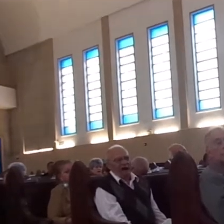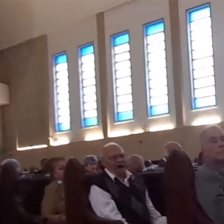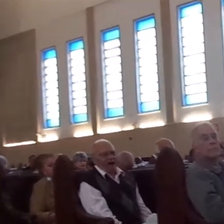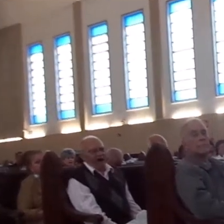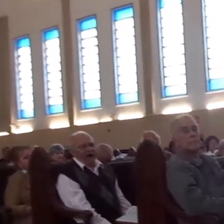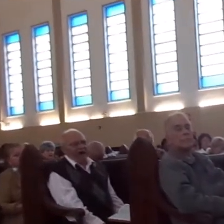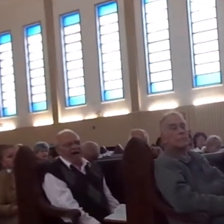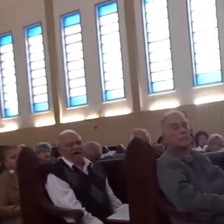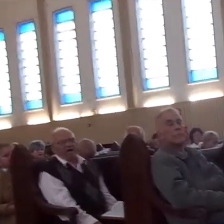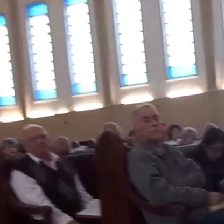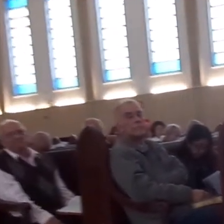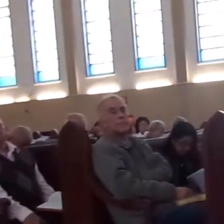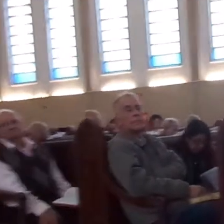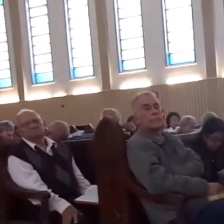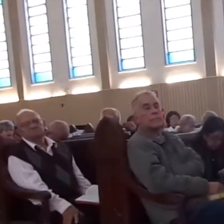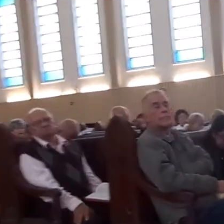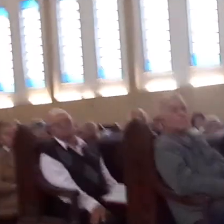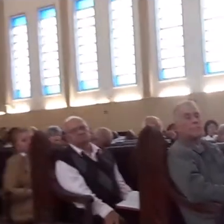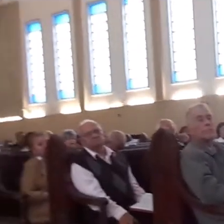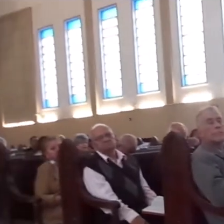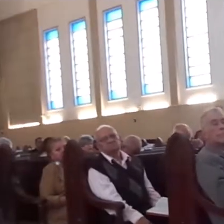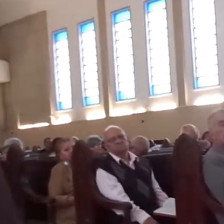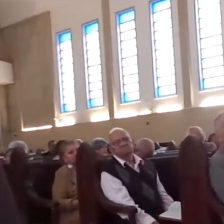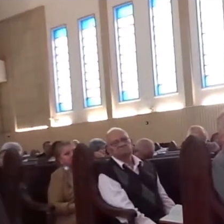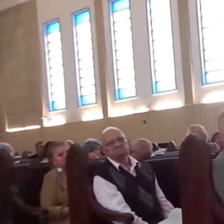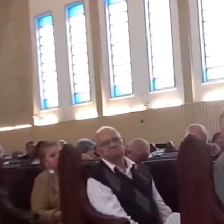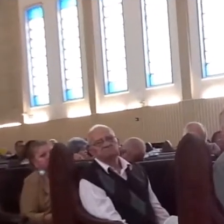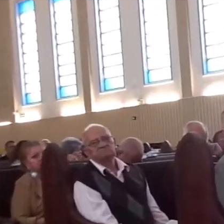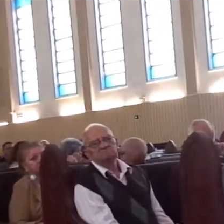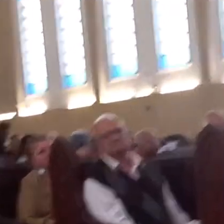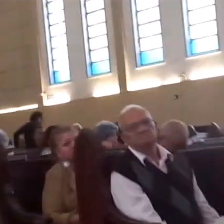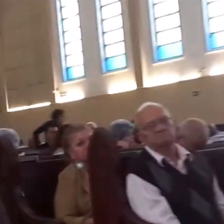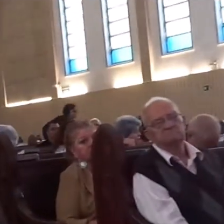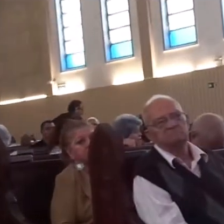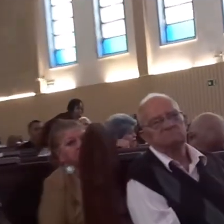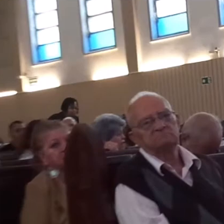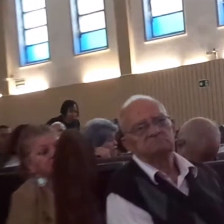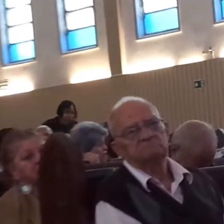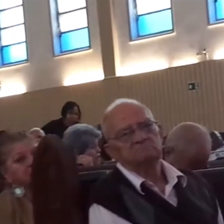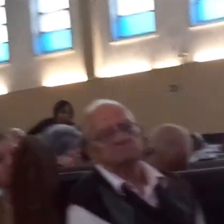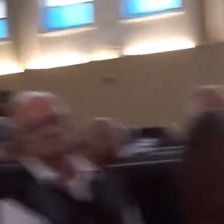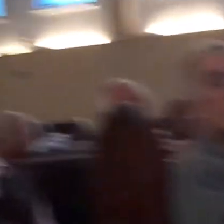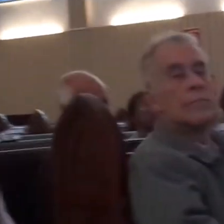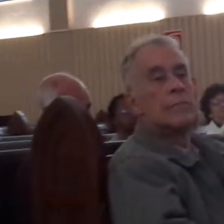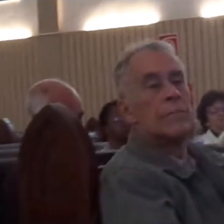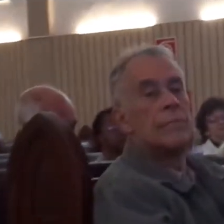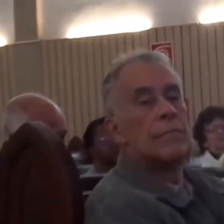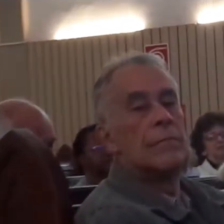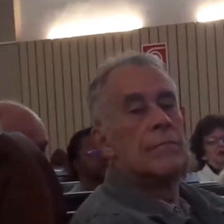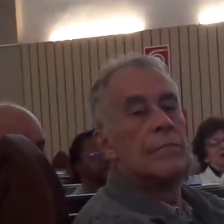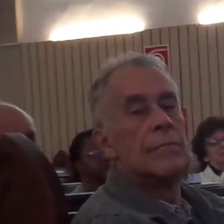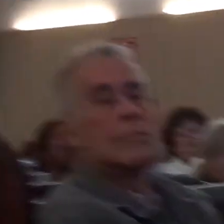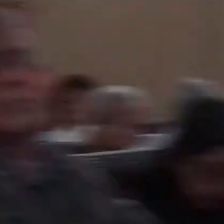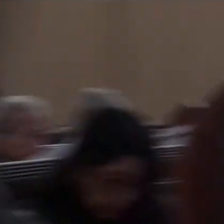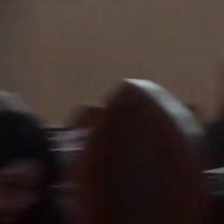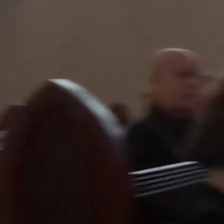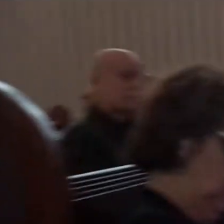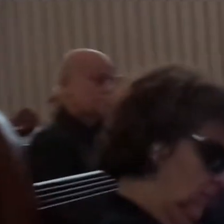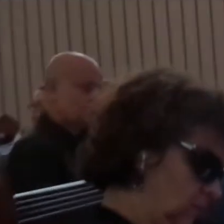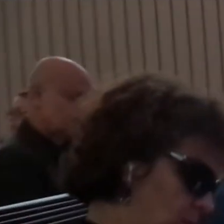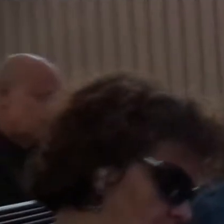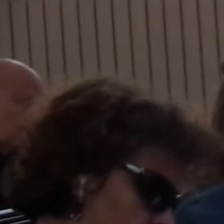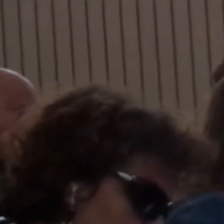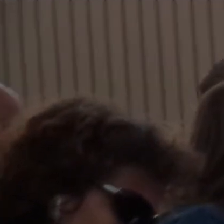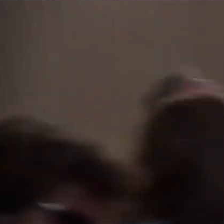quando a Elmi está aqui organizando a doação dos alimentos, a cesta básica, para